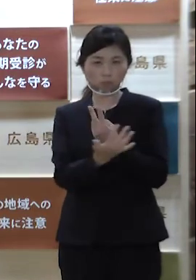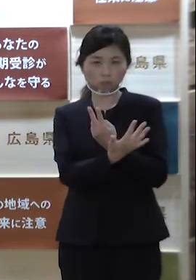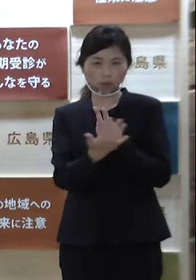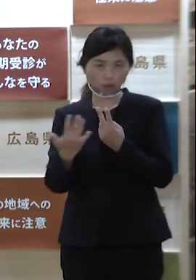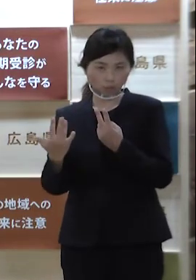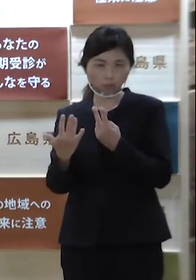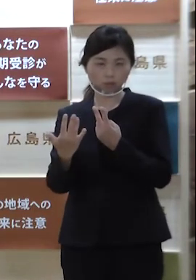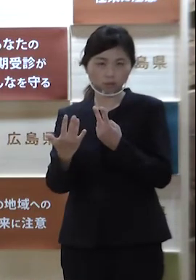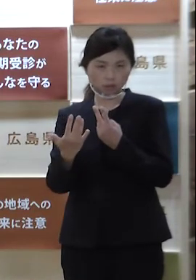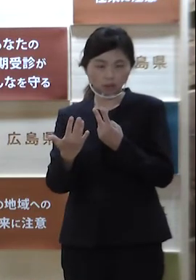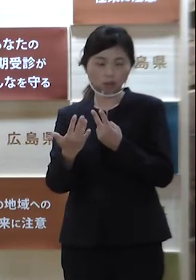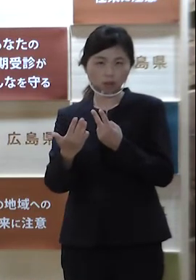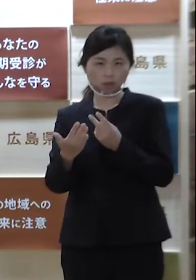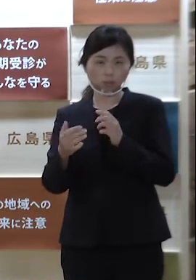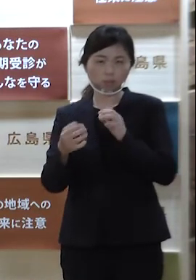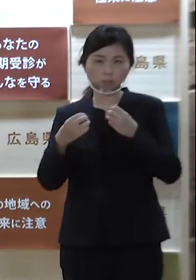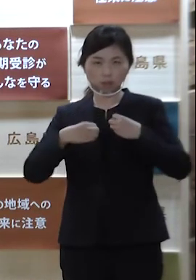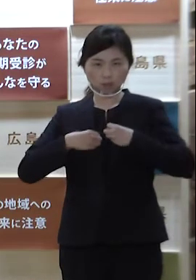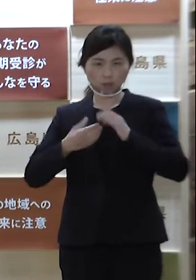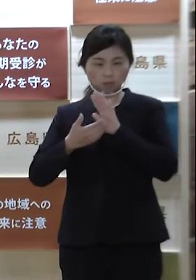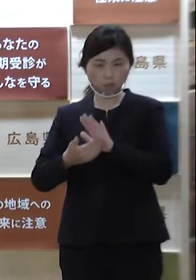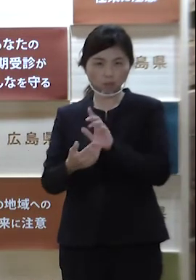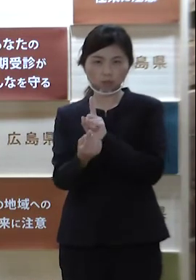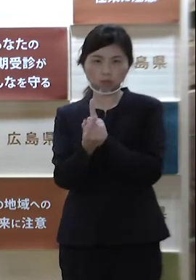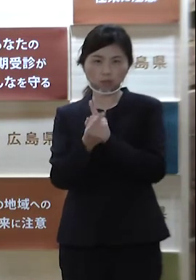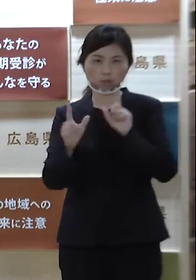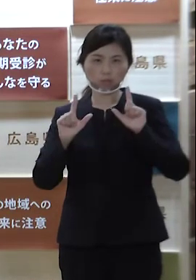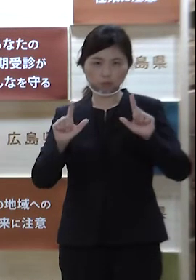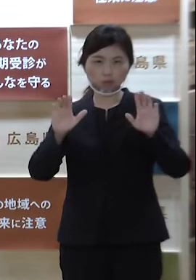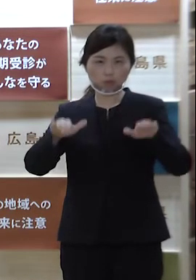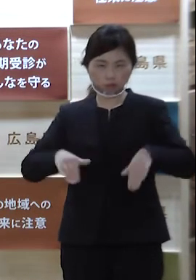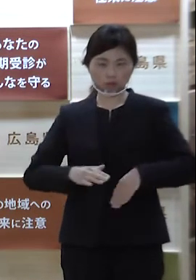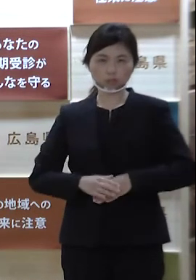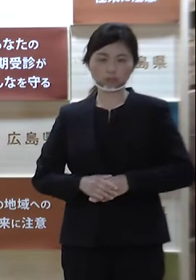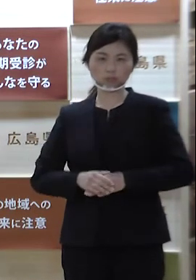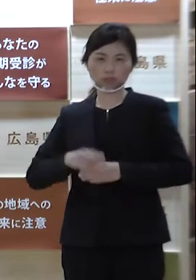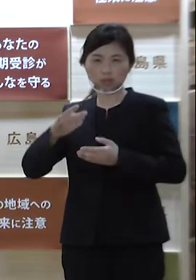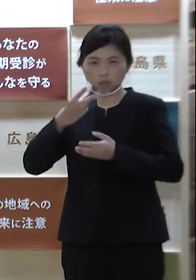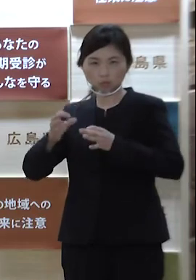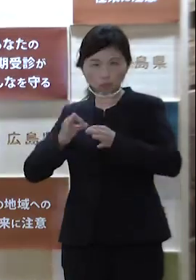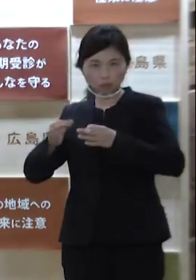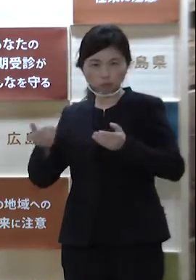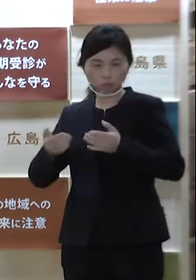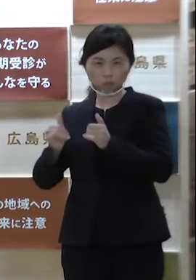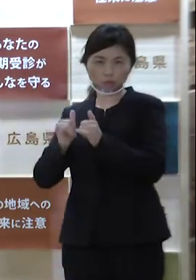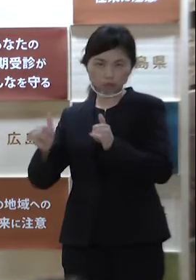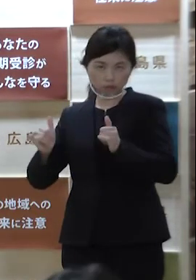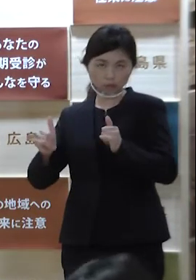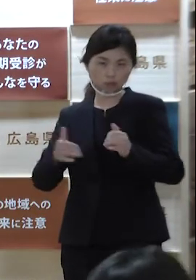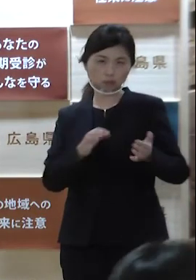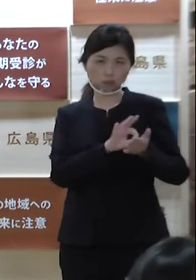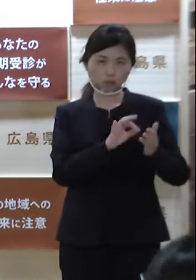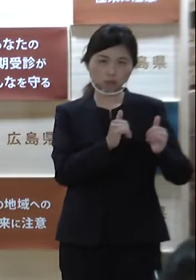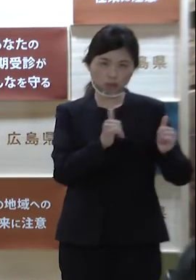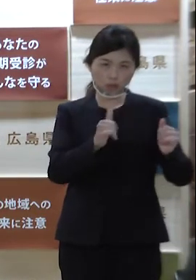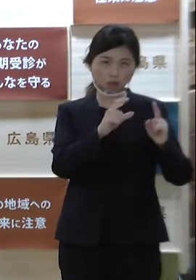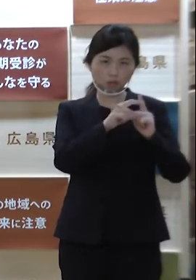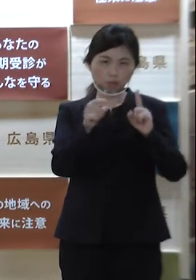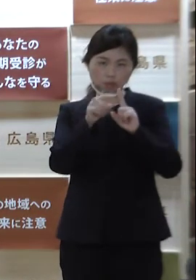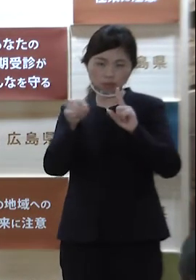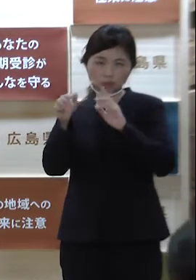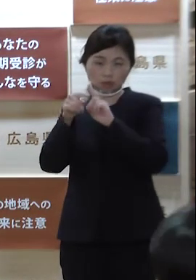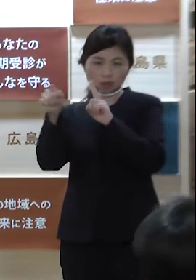発表いたしました。接待を伴う飲食店従業員や利用者の方の PCR 検査への協力、